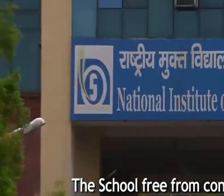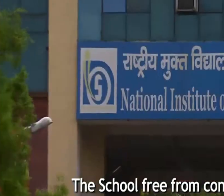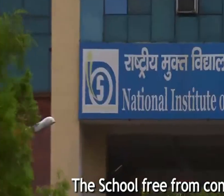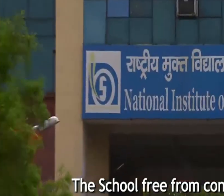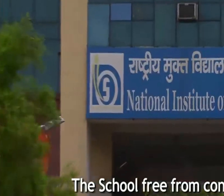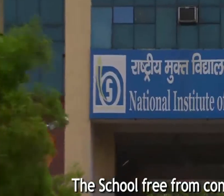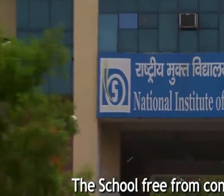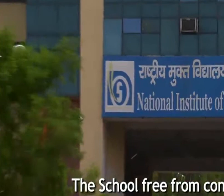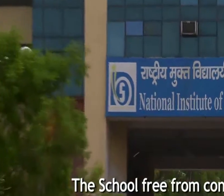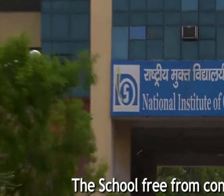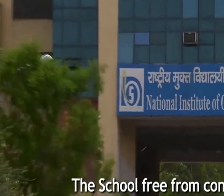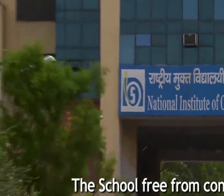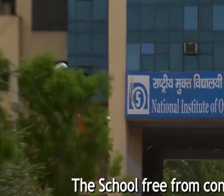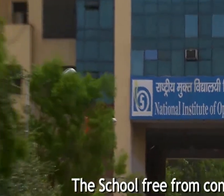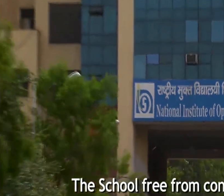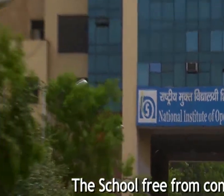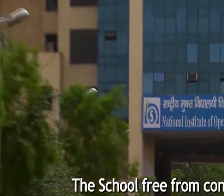विद्यालय जो मुक्त हो।